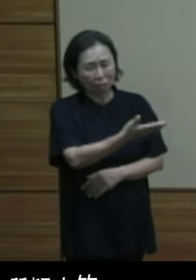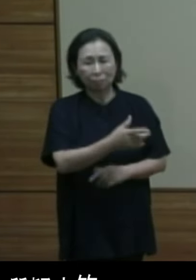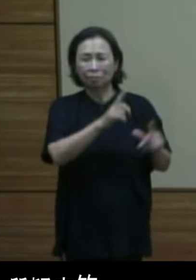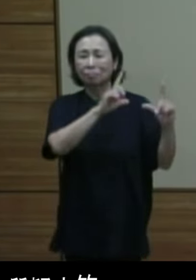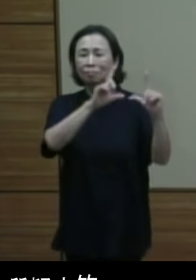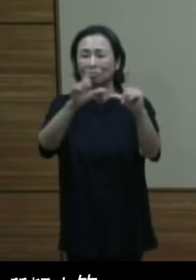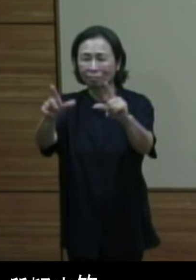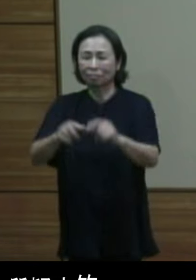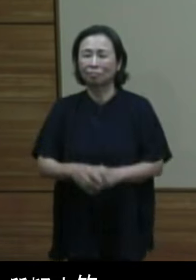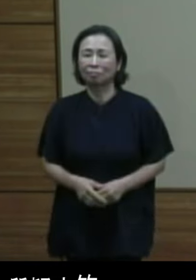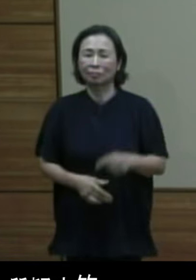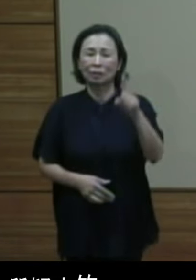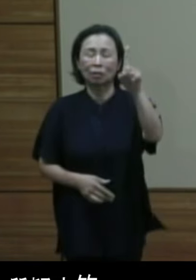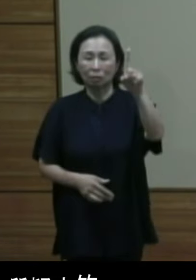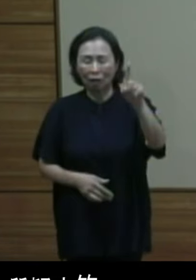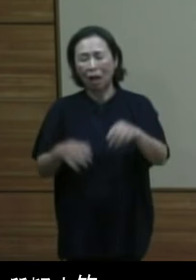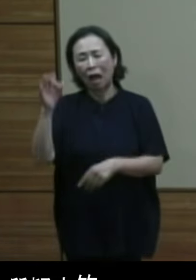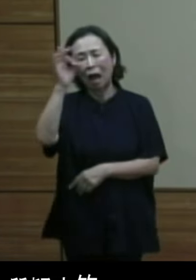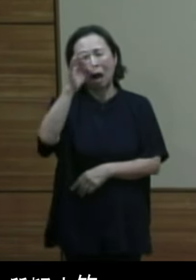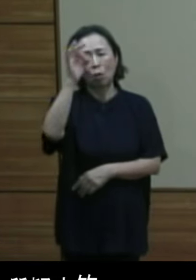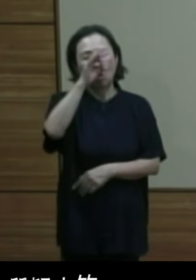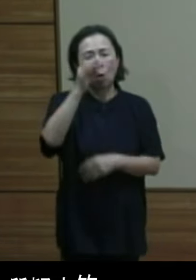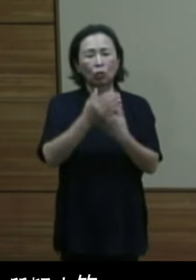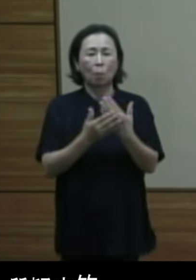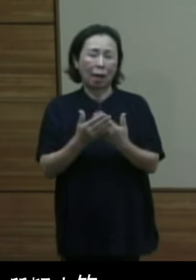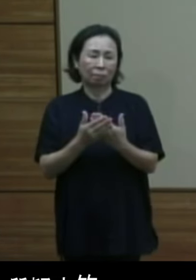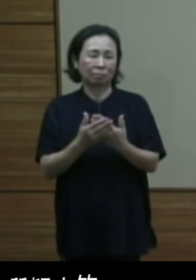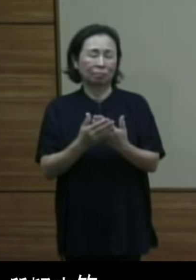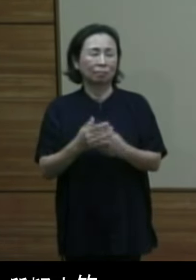つはですね、観光の面でですね、